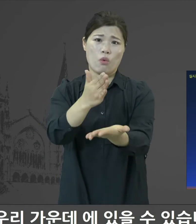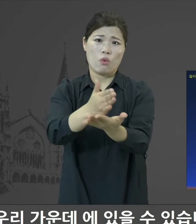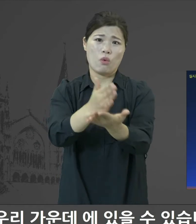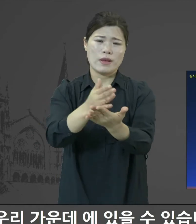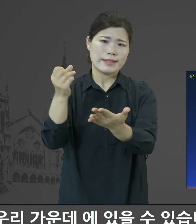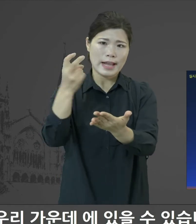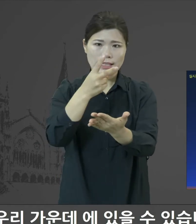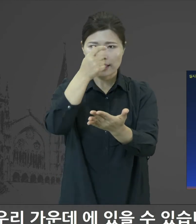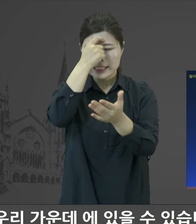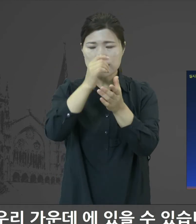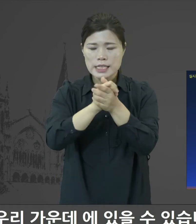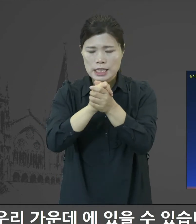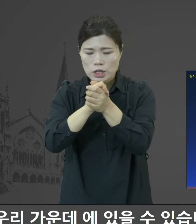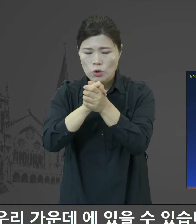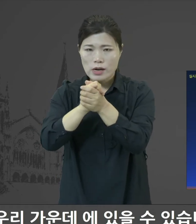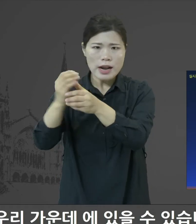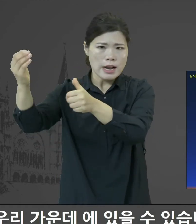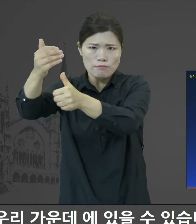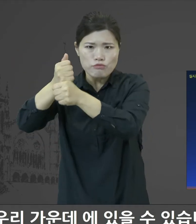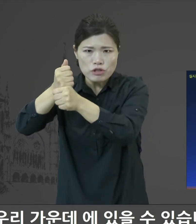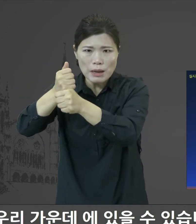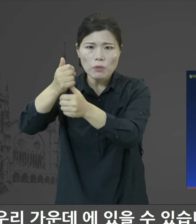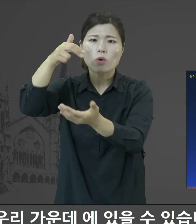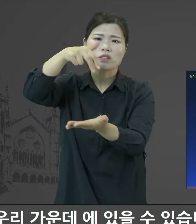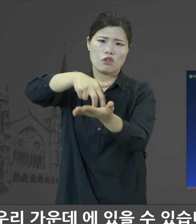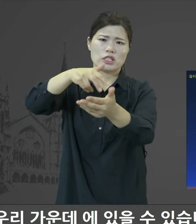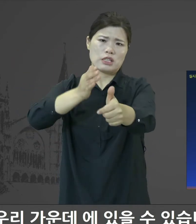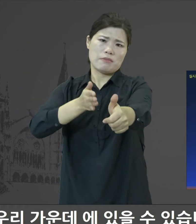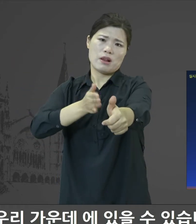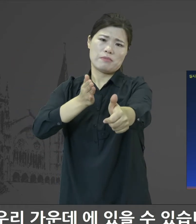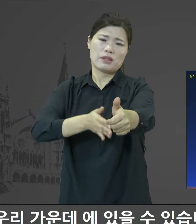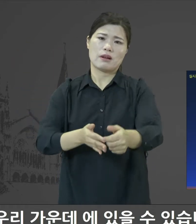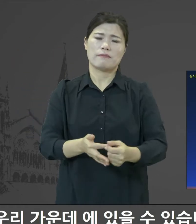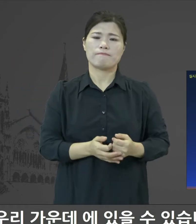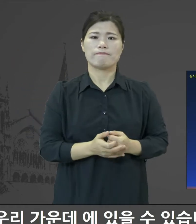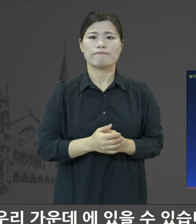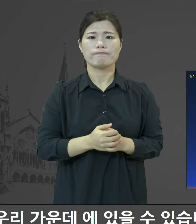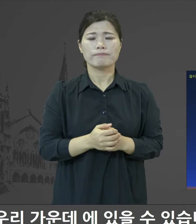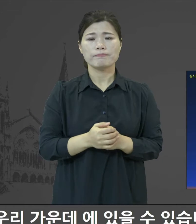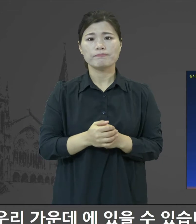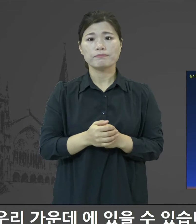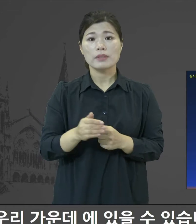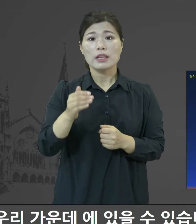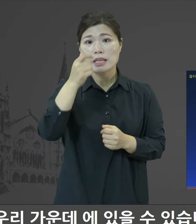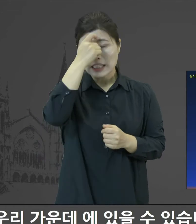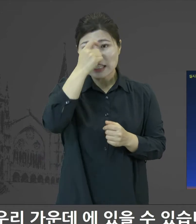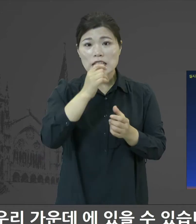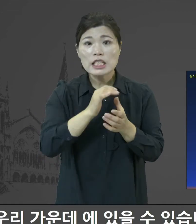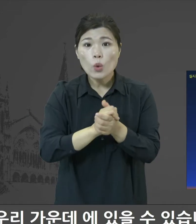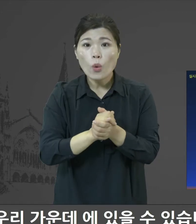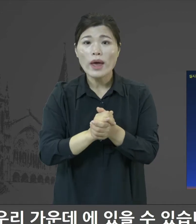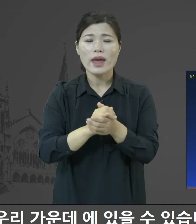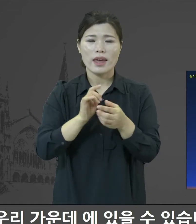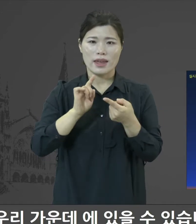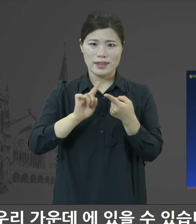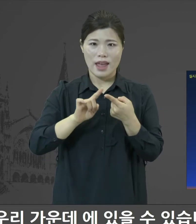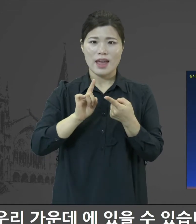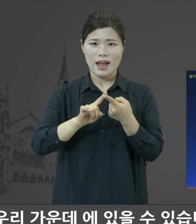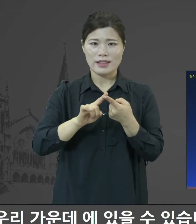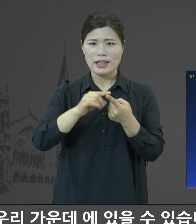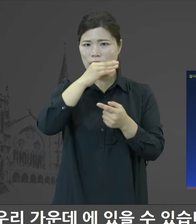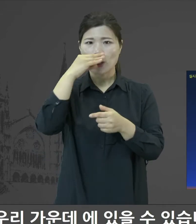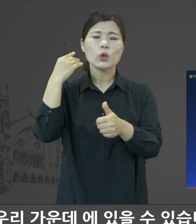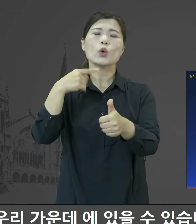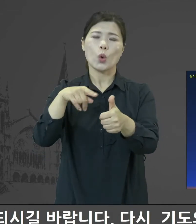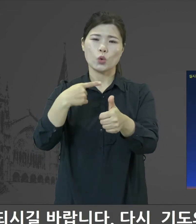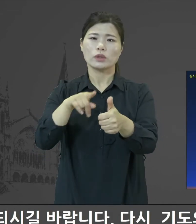다시 기도의 줄을 붙들고 서는 성도들이 돼야 될 줄로 믿습니다. 여러분, 기도에 관해서 한 가지 우리 교훈을